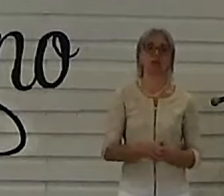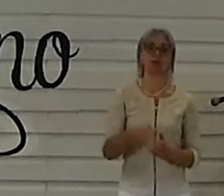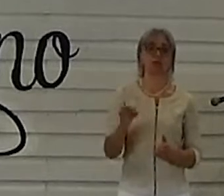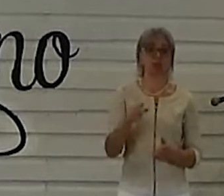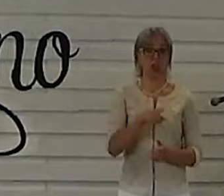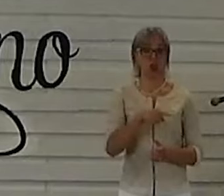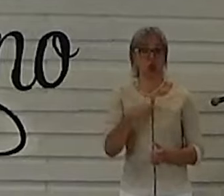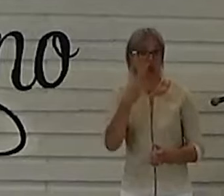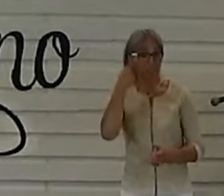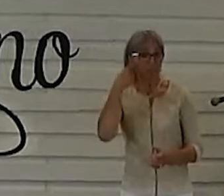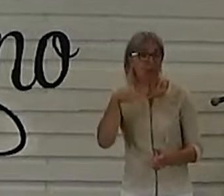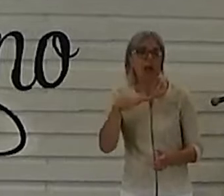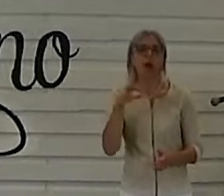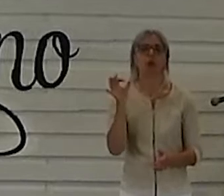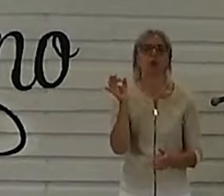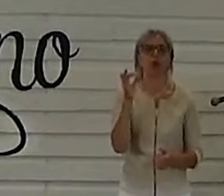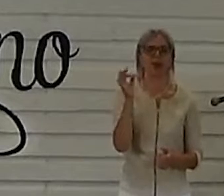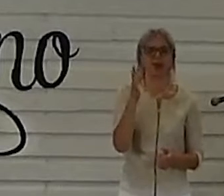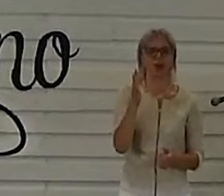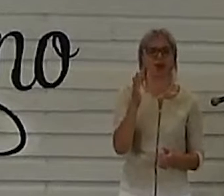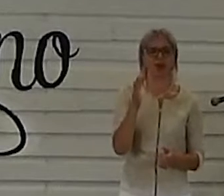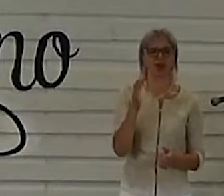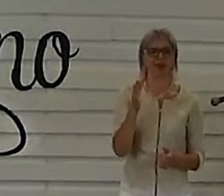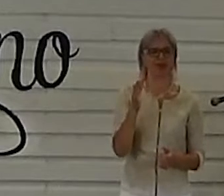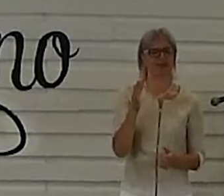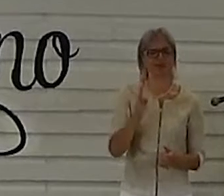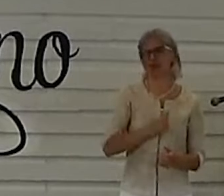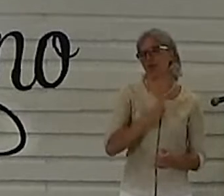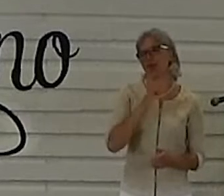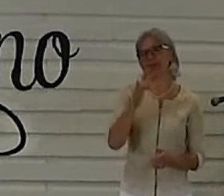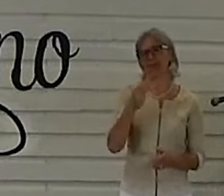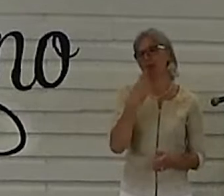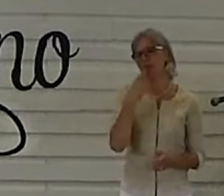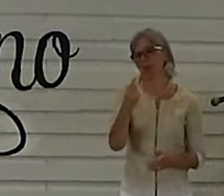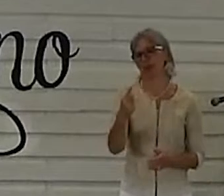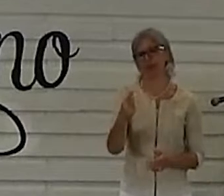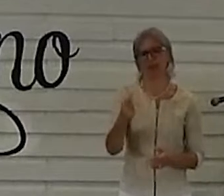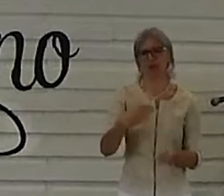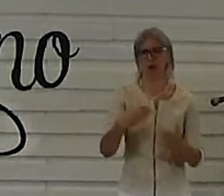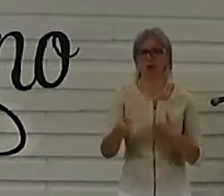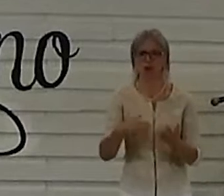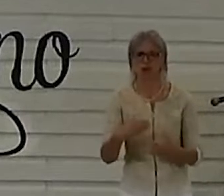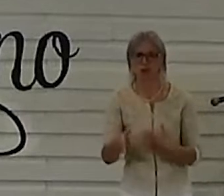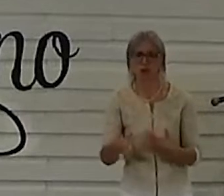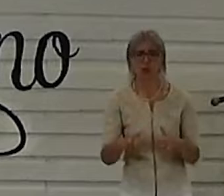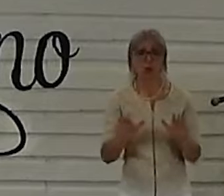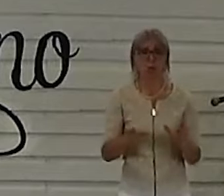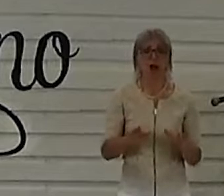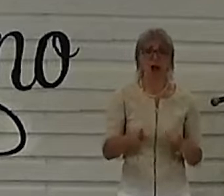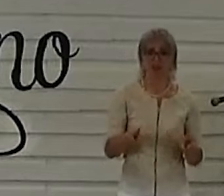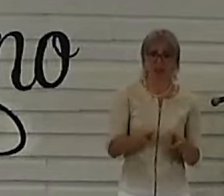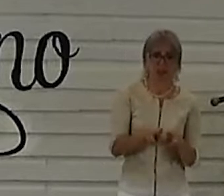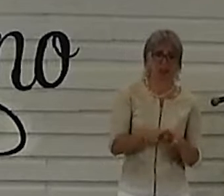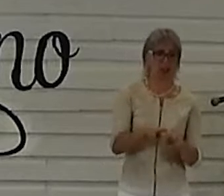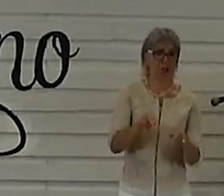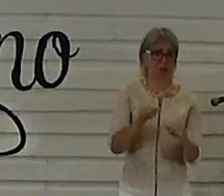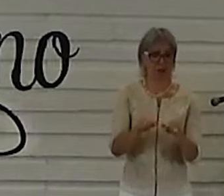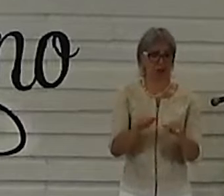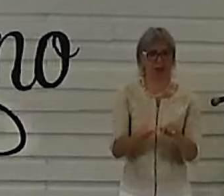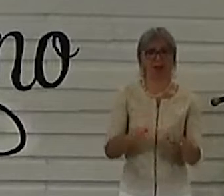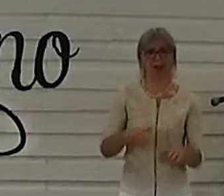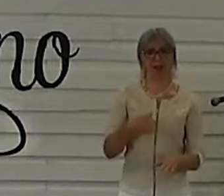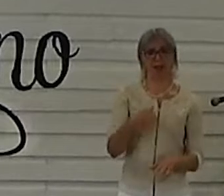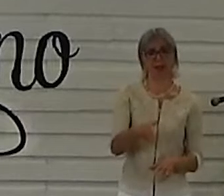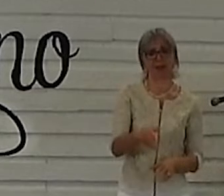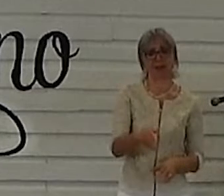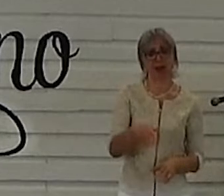andarlo a riferire fuori, andare a parlare, preghiamo, prendiamo il fratello, prendiamo la sorella e diciamo: so